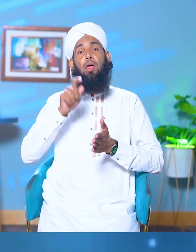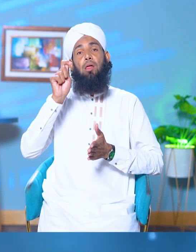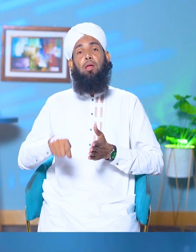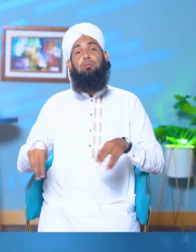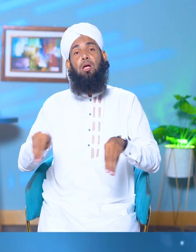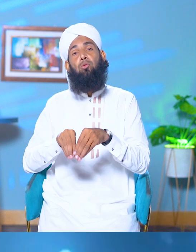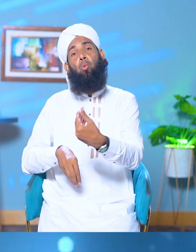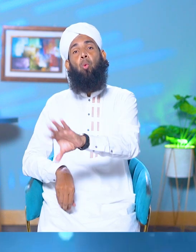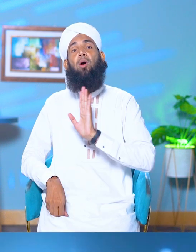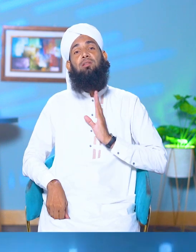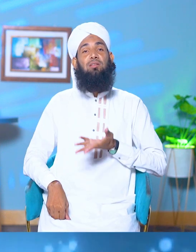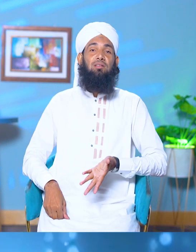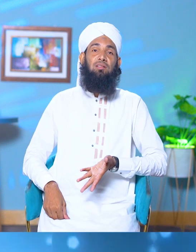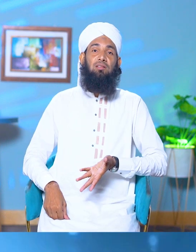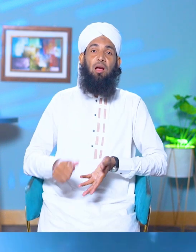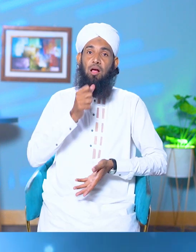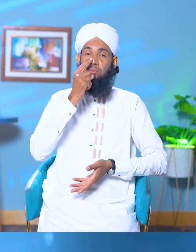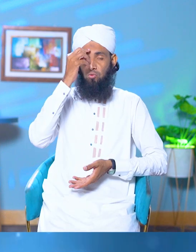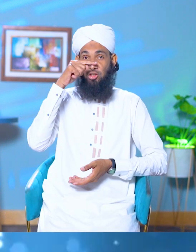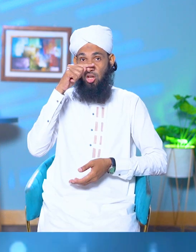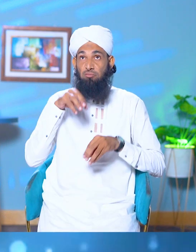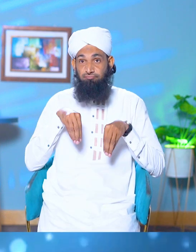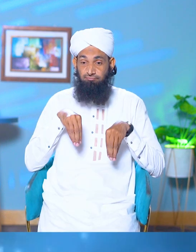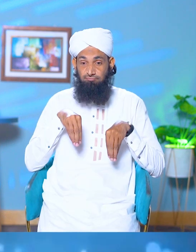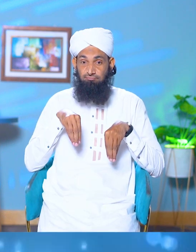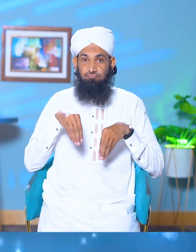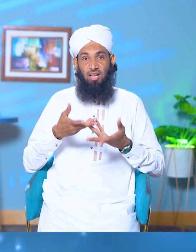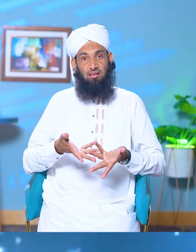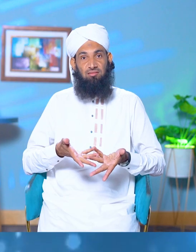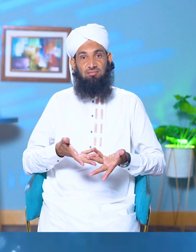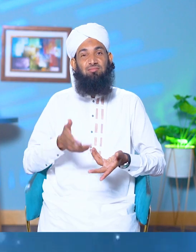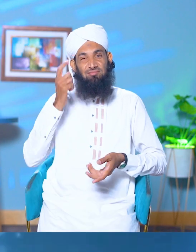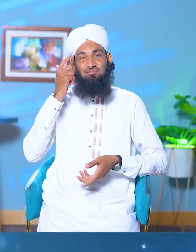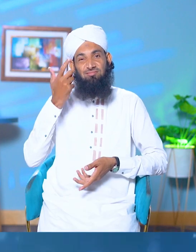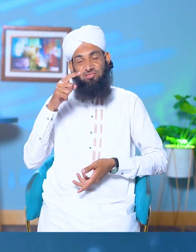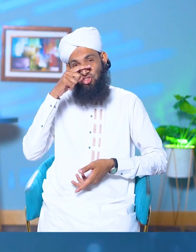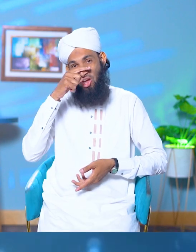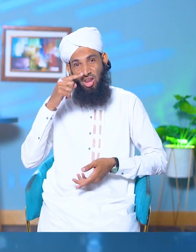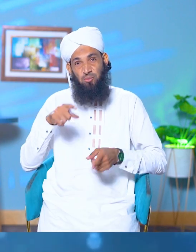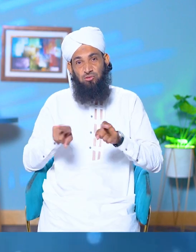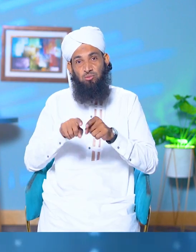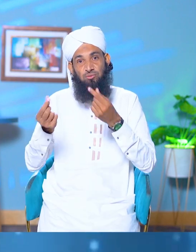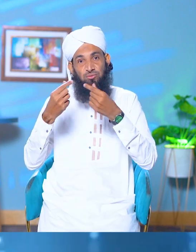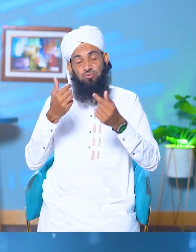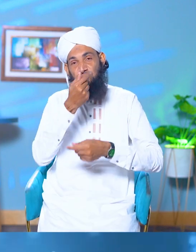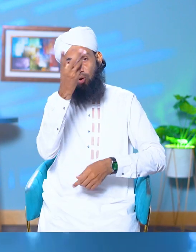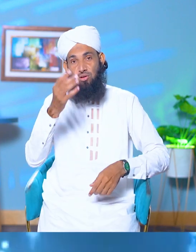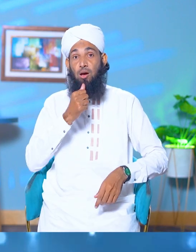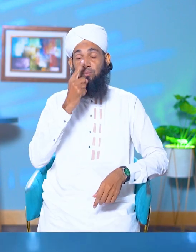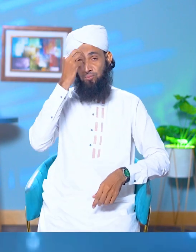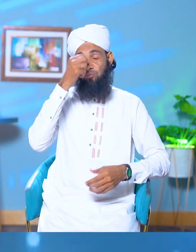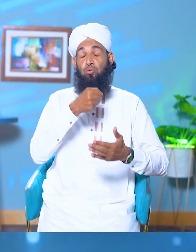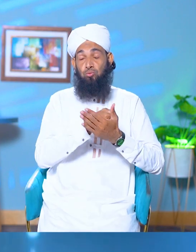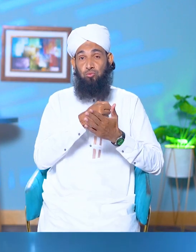وہ بولتا ہے میں نے اسے شادی کر لی ہے۔ ماں باپ کے بس میں کچھ بھی نہیں رہتا۔ اصل میں اس میں ماں باپ کو بھی دیکھنا، بعض اوقات گھر میں ماں باپ نے بھی کچھ کوشش